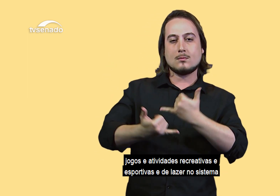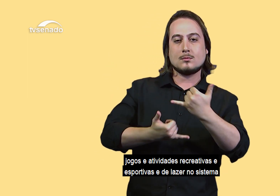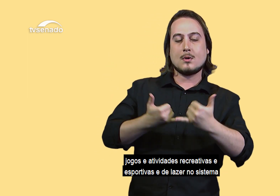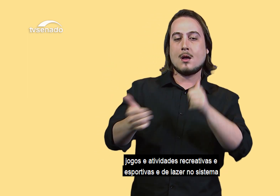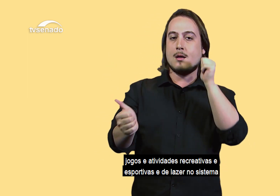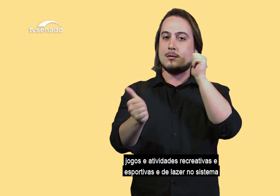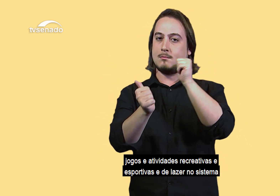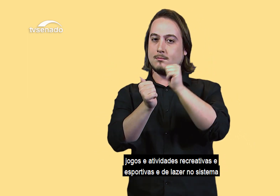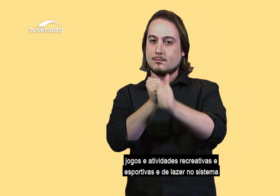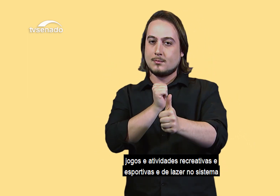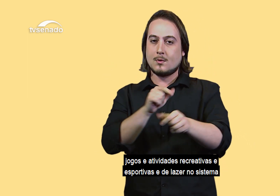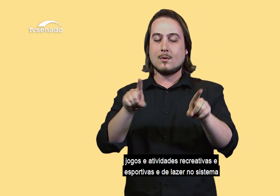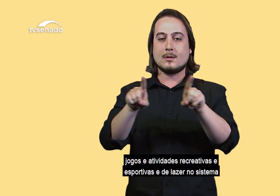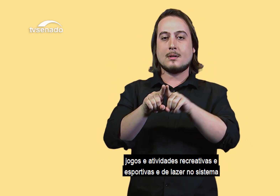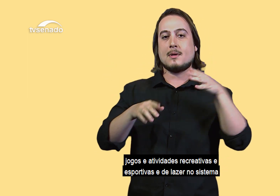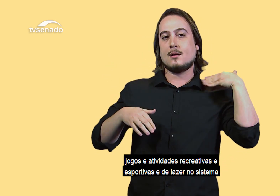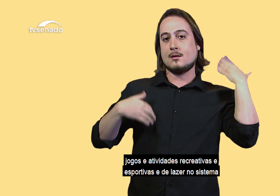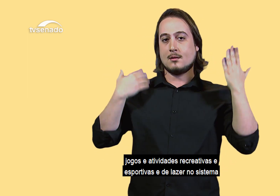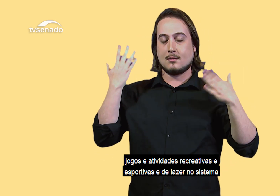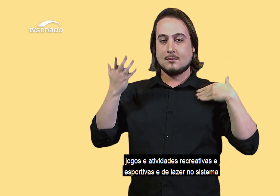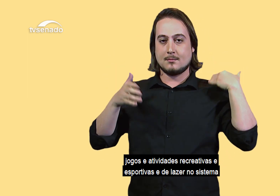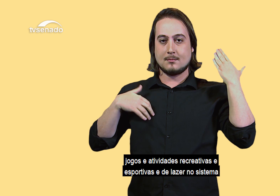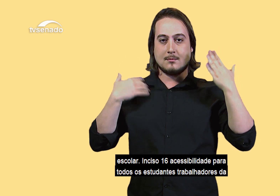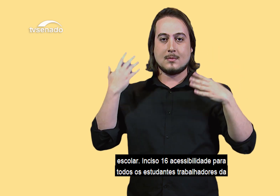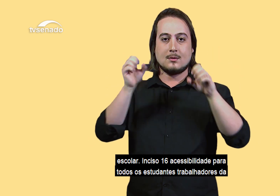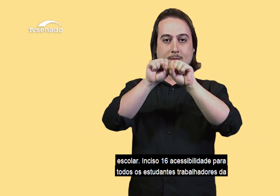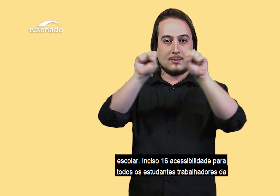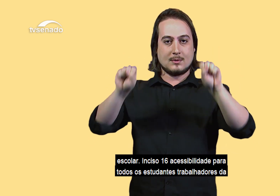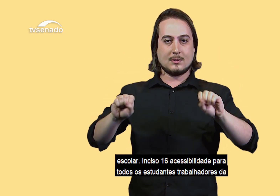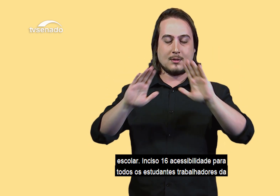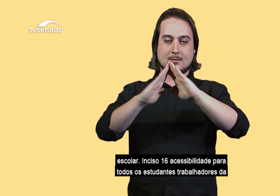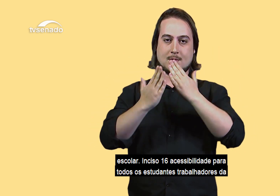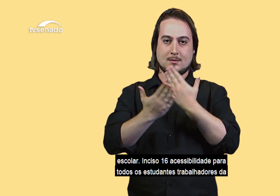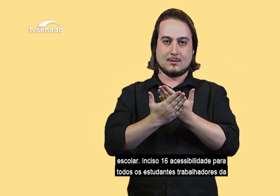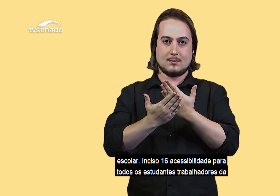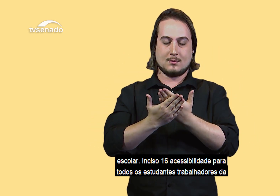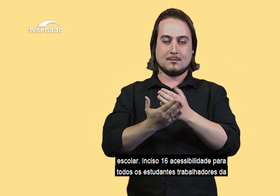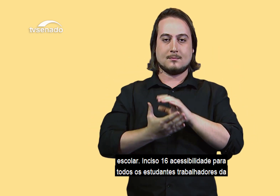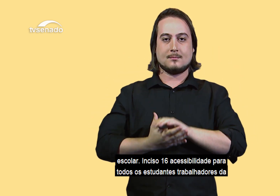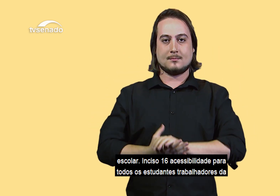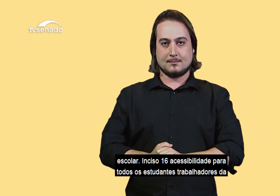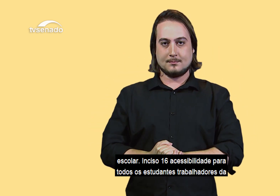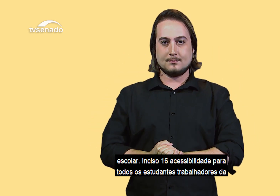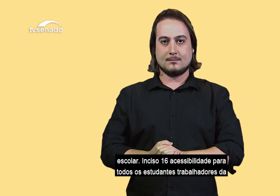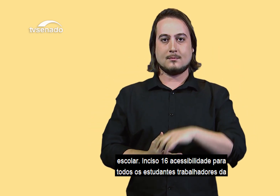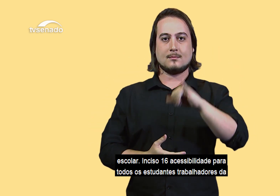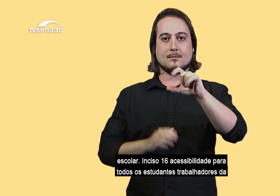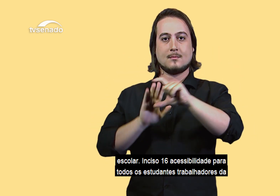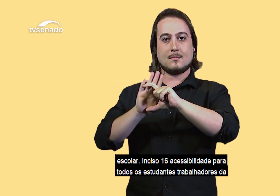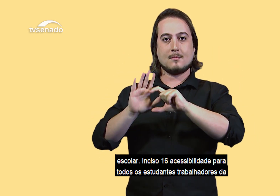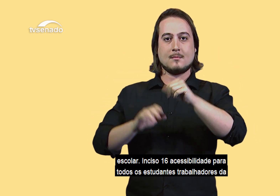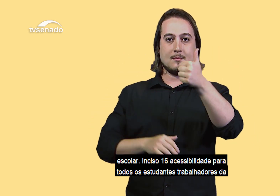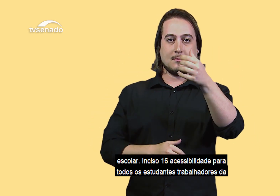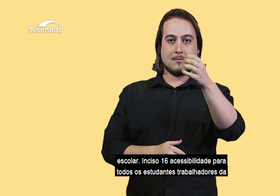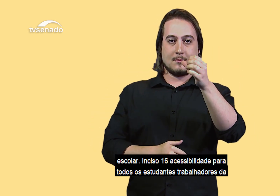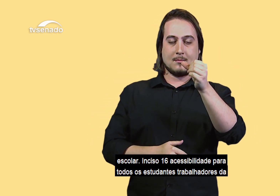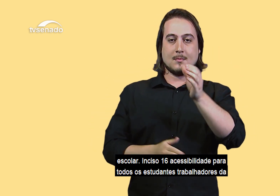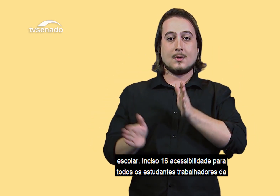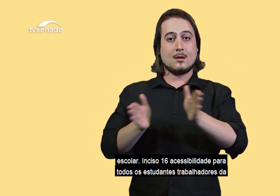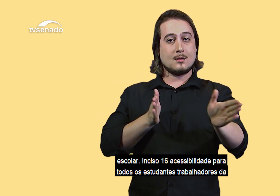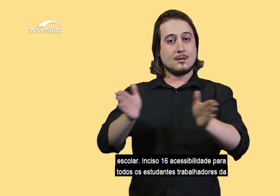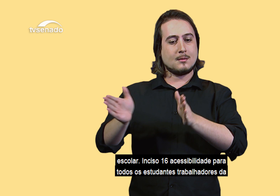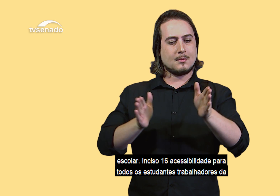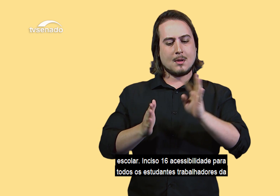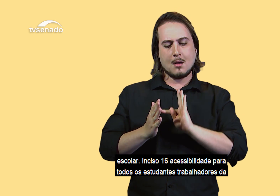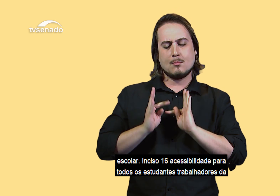recreativas, esportivas e de lazer no sistema escolar. Inciso 16. Acessibilidade para